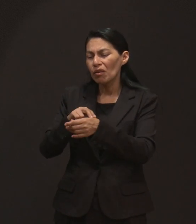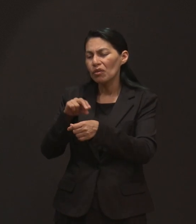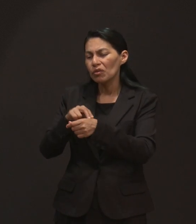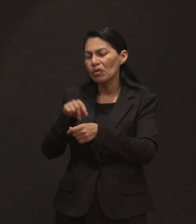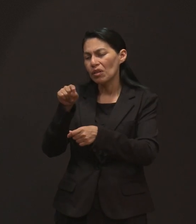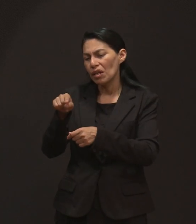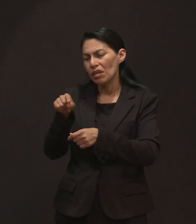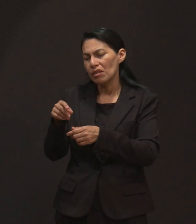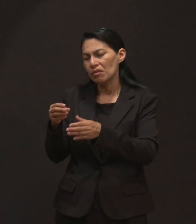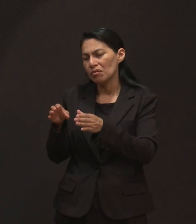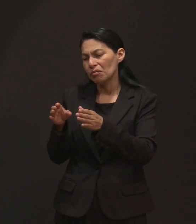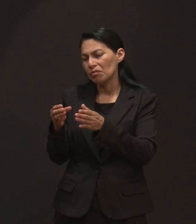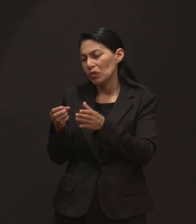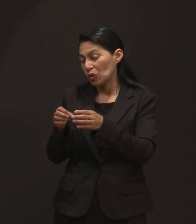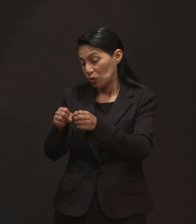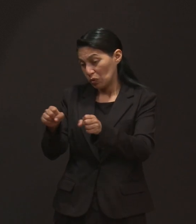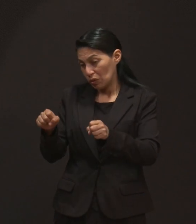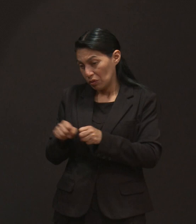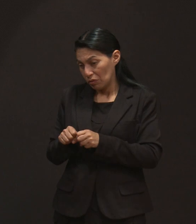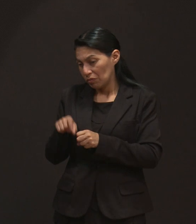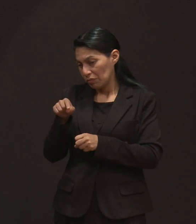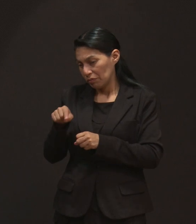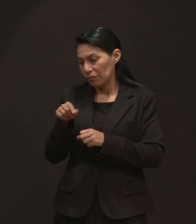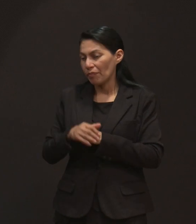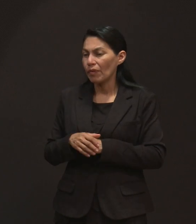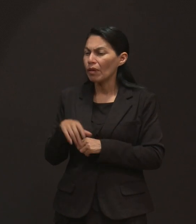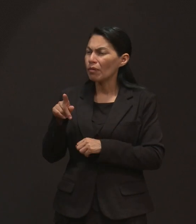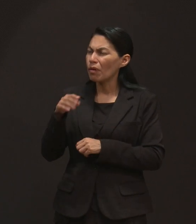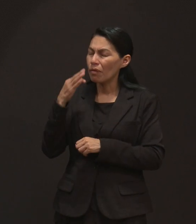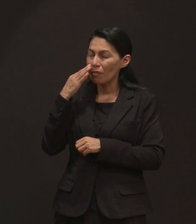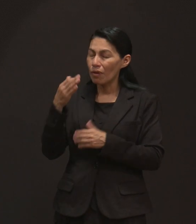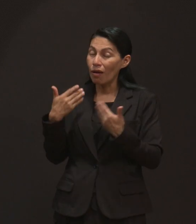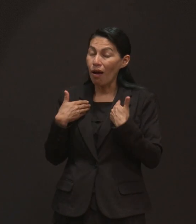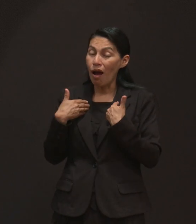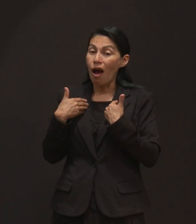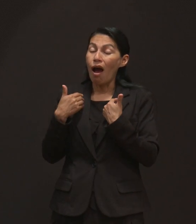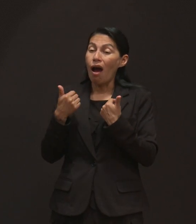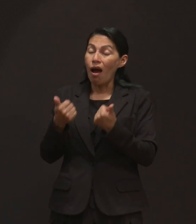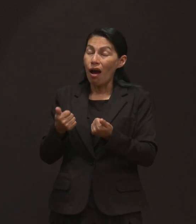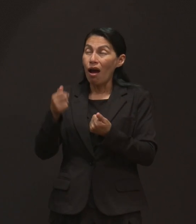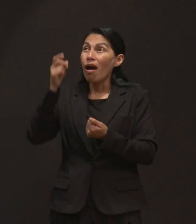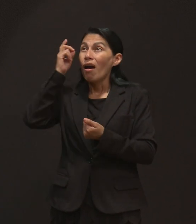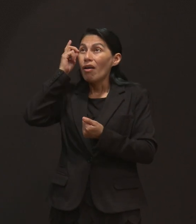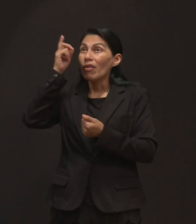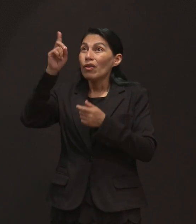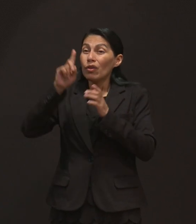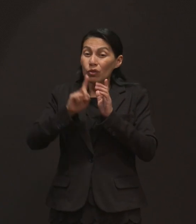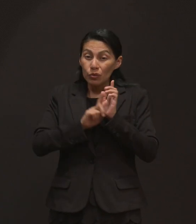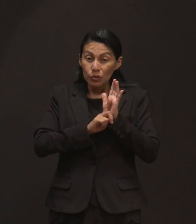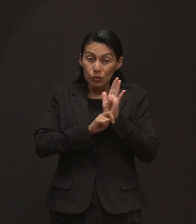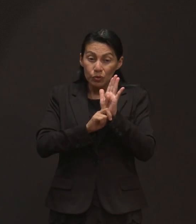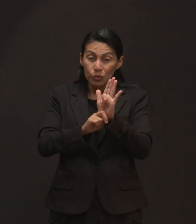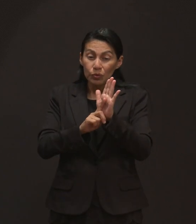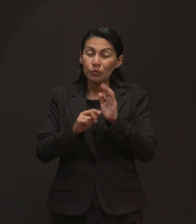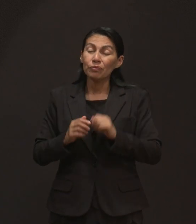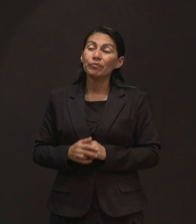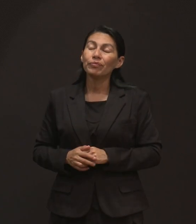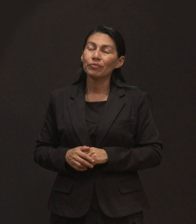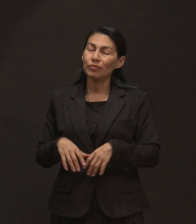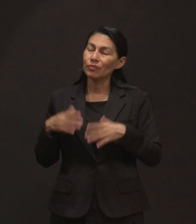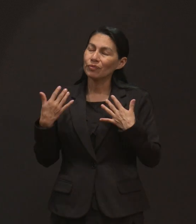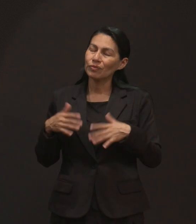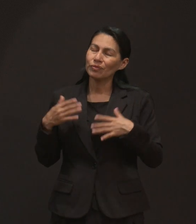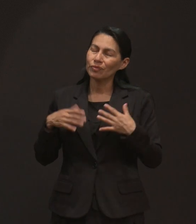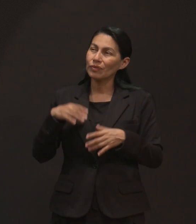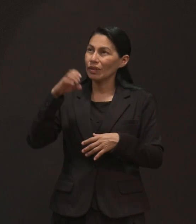que no conocía. Entonces pues vemos cómo Dios obró ahí, ¿no? Él se manifestó ahí, pues fue